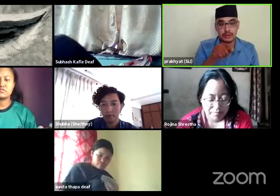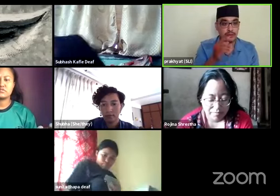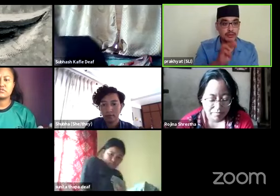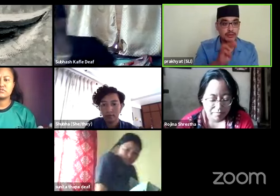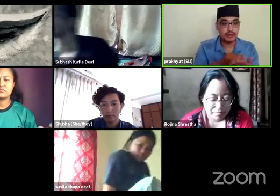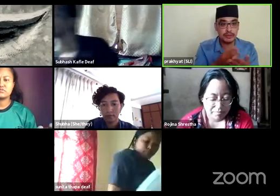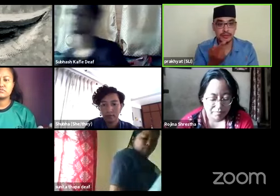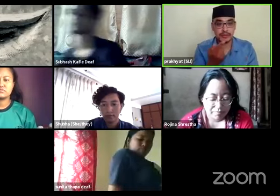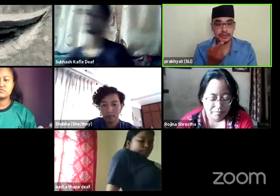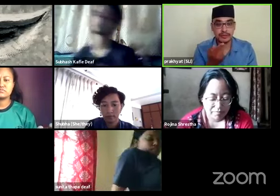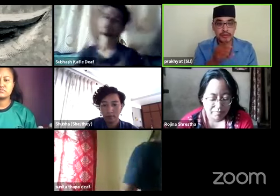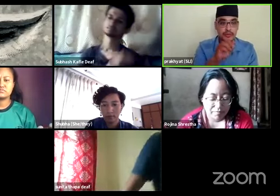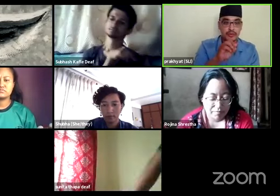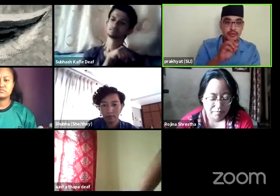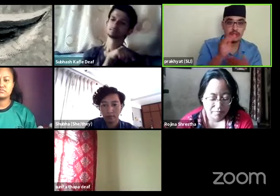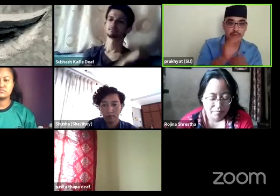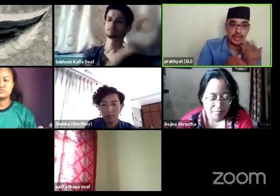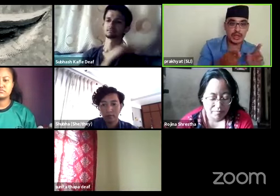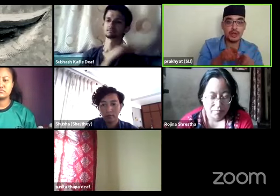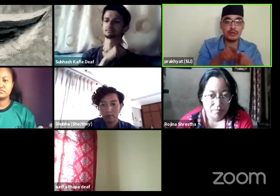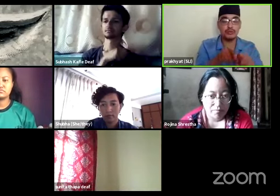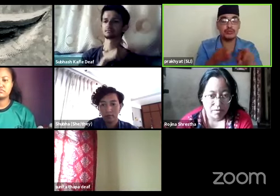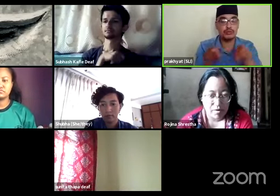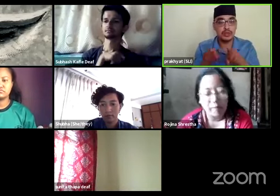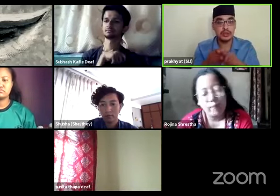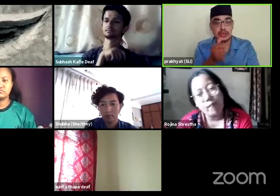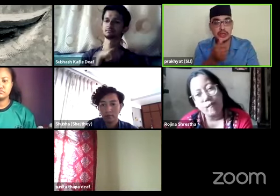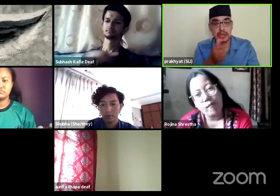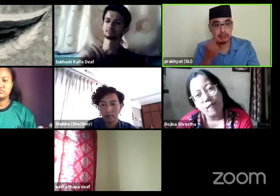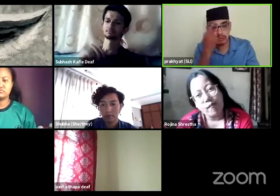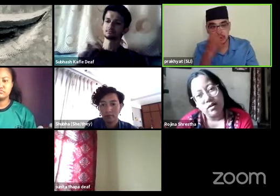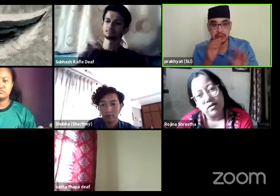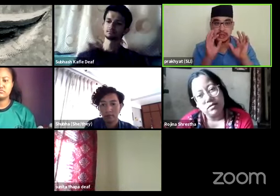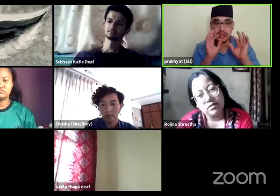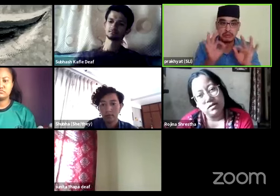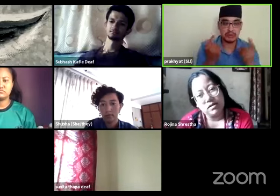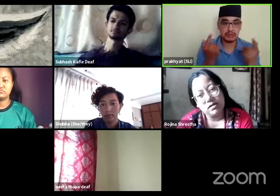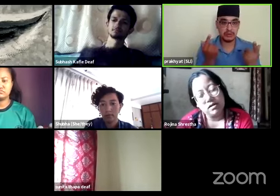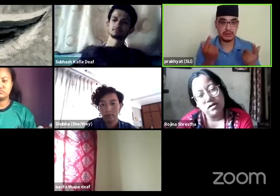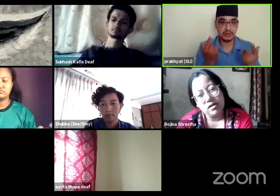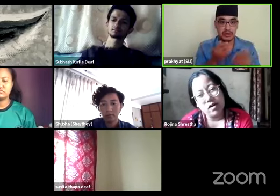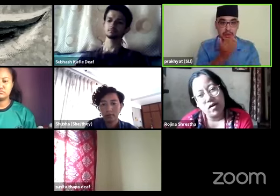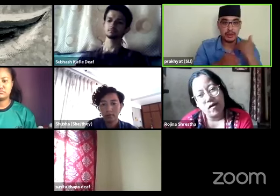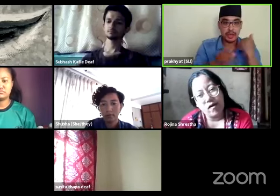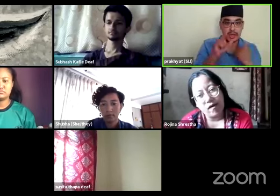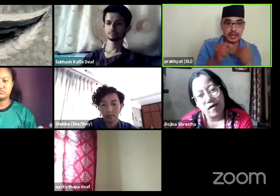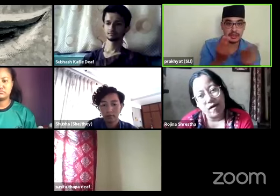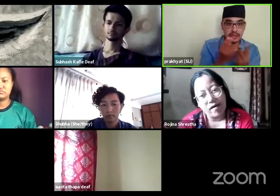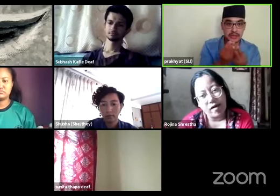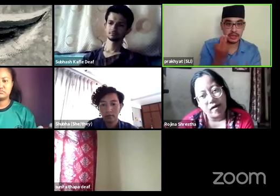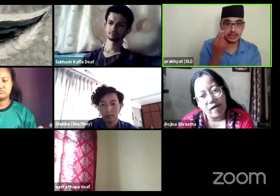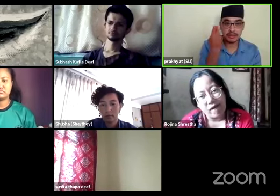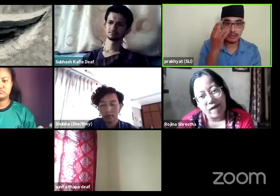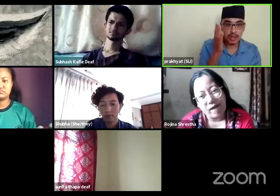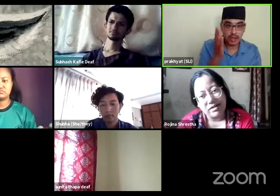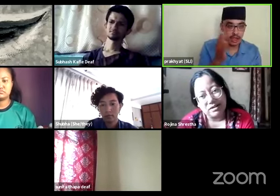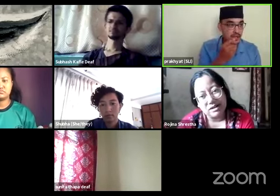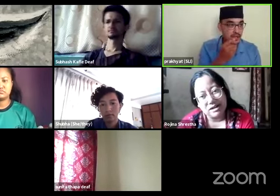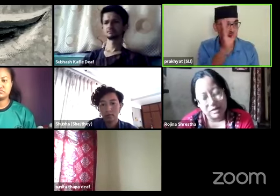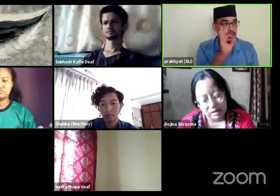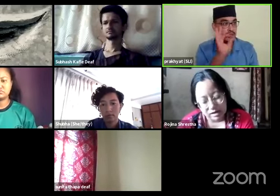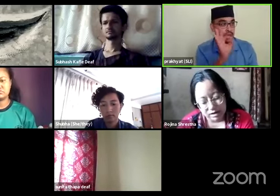माइक्रो एग्रेसन्सहरू जुन हुन्छ नि यो राम्री देखियो अपाङ्गता भएको जस्तो देखिएनौ त भन्ने